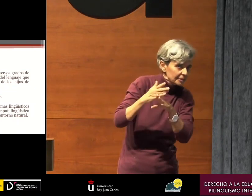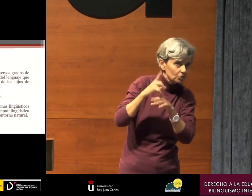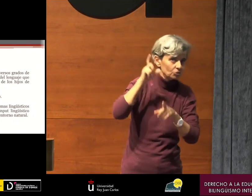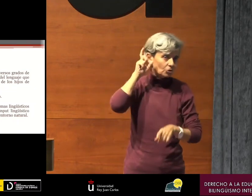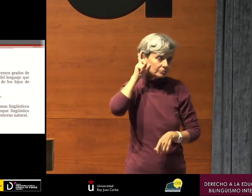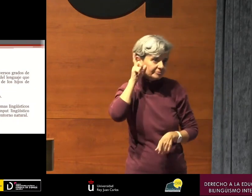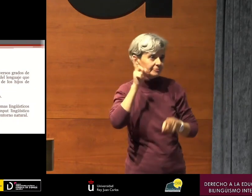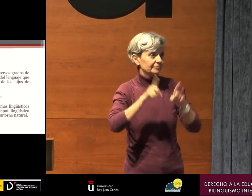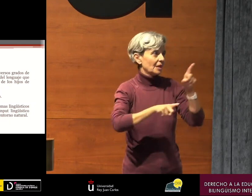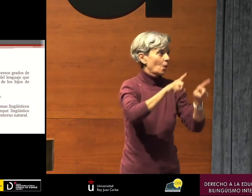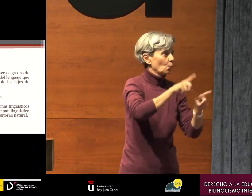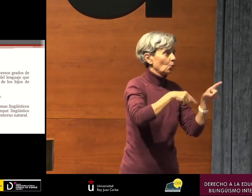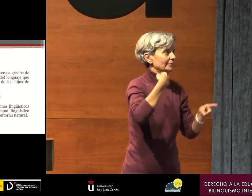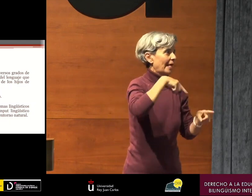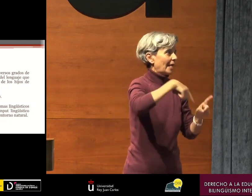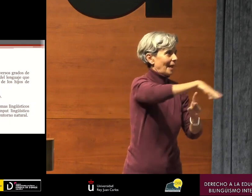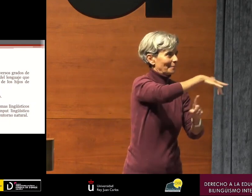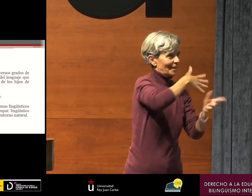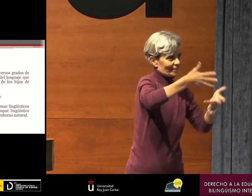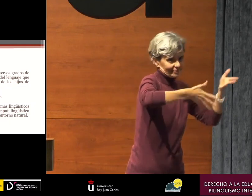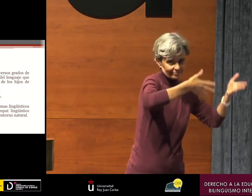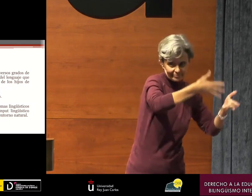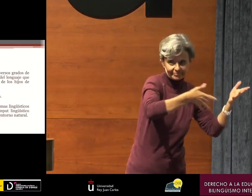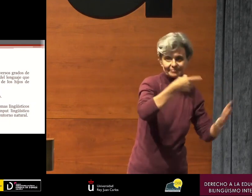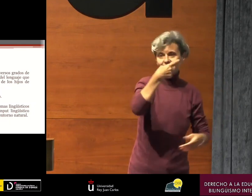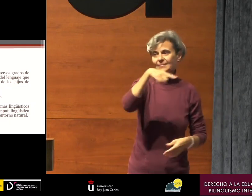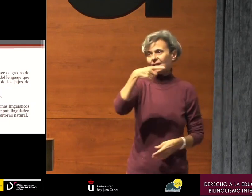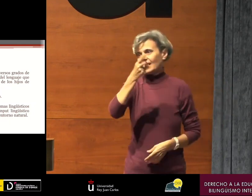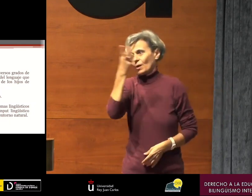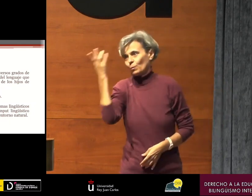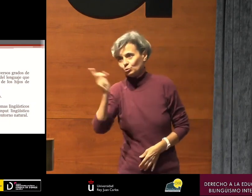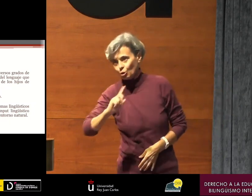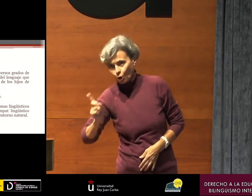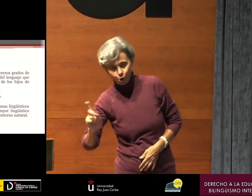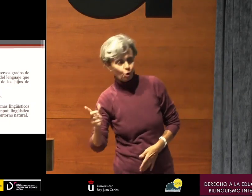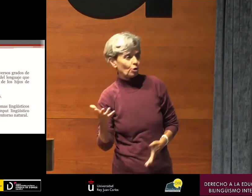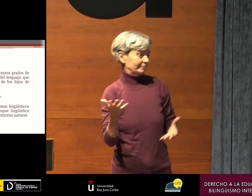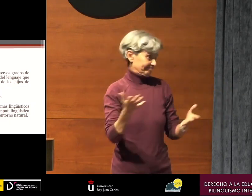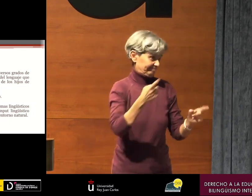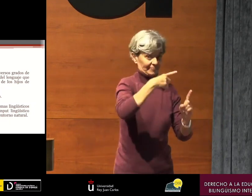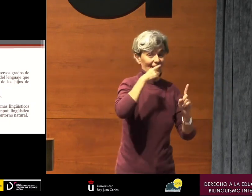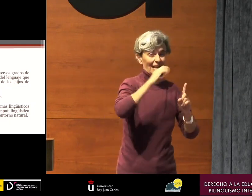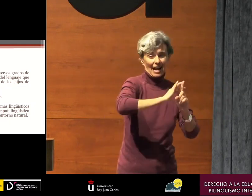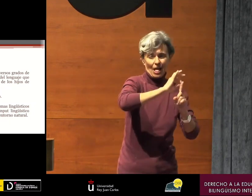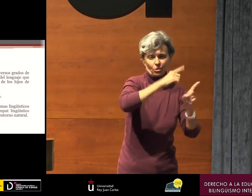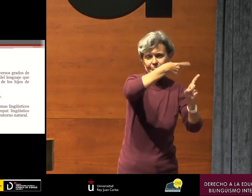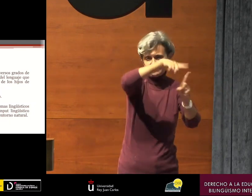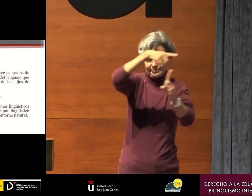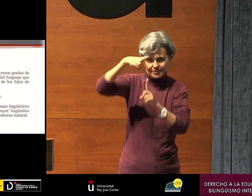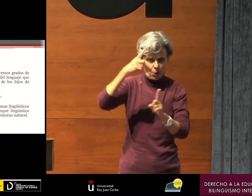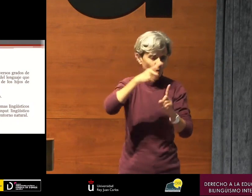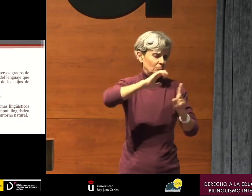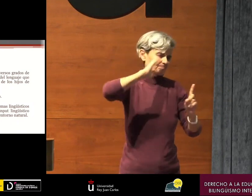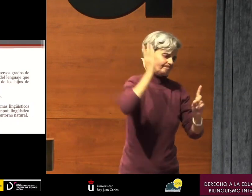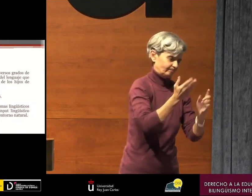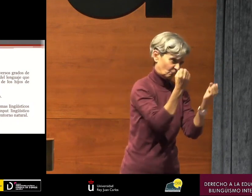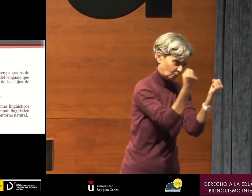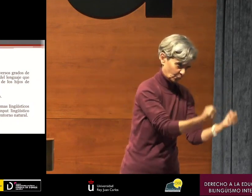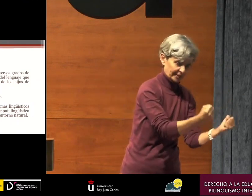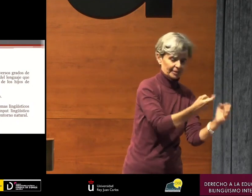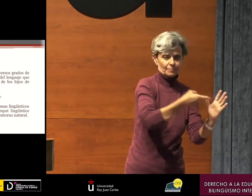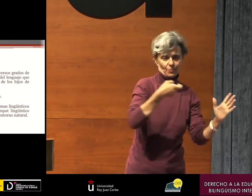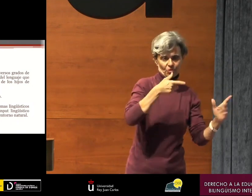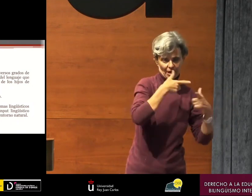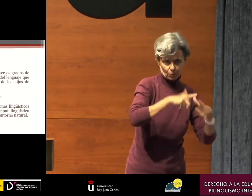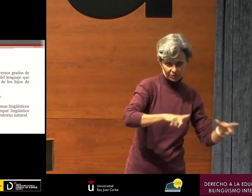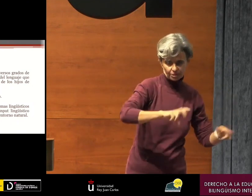el alumnado todavía no tiene una adquisición plena, un conocimiento de la lengua. Hay diferentes grados